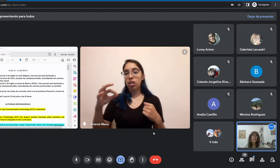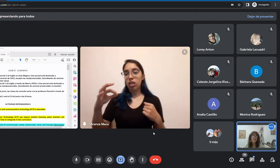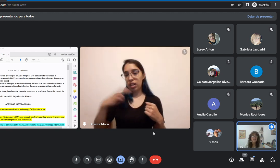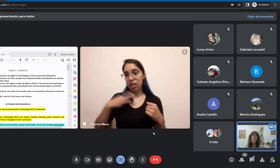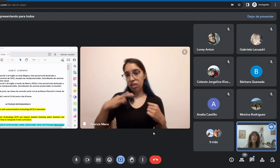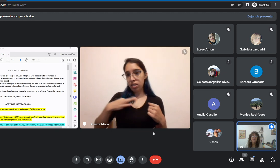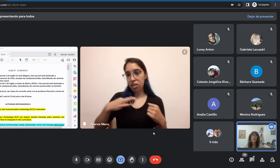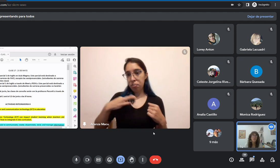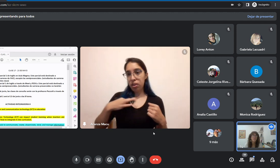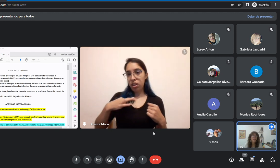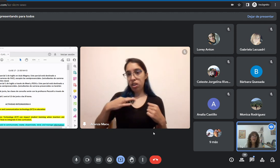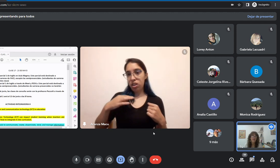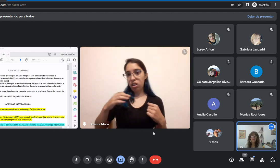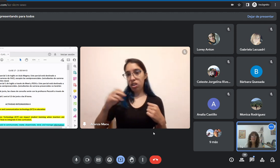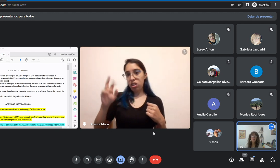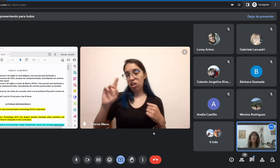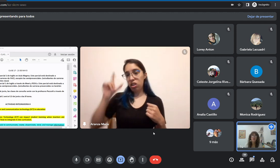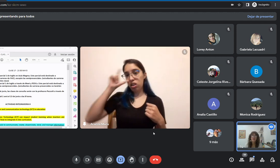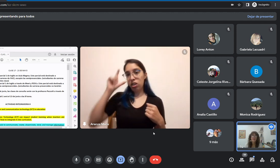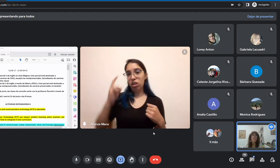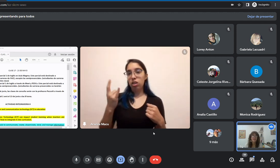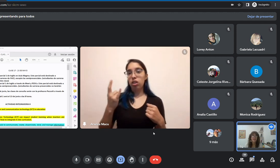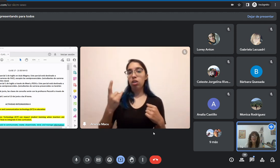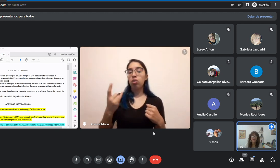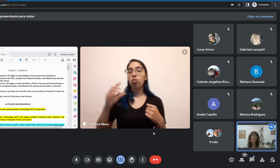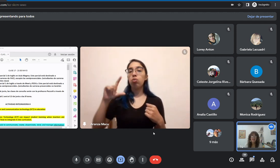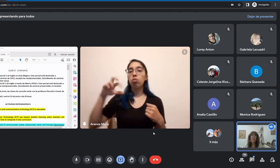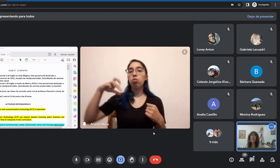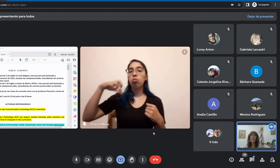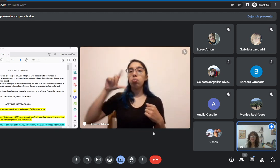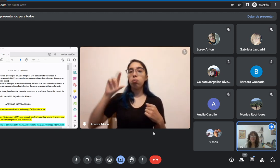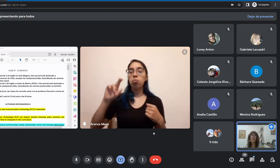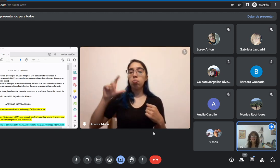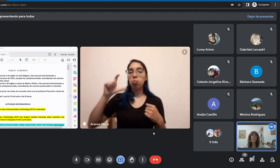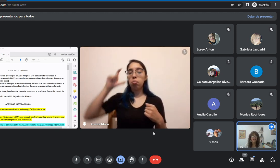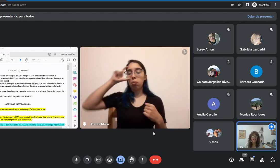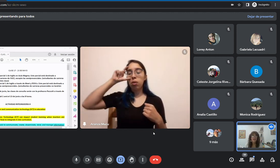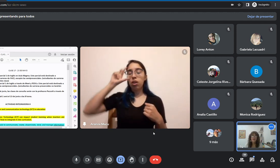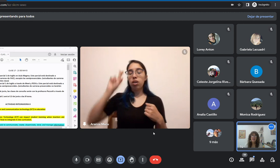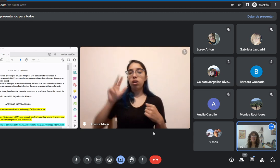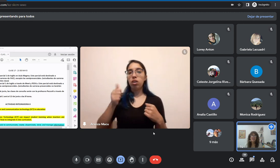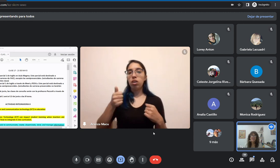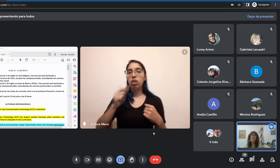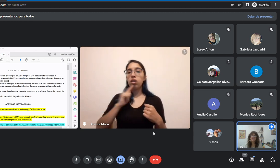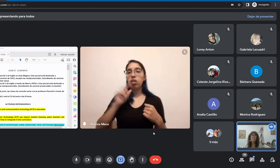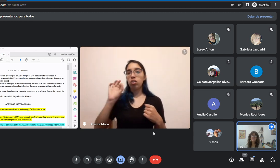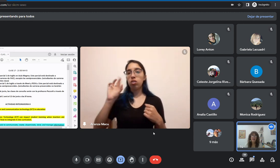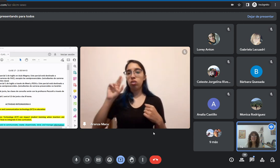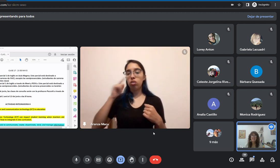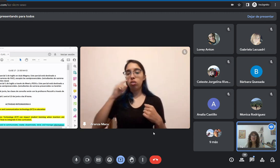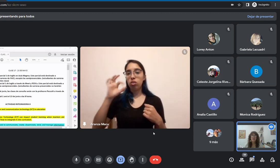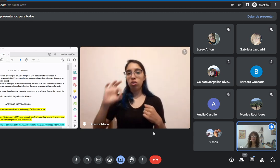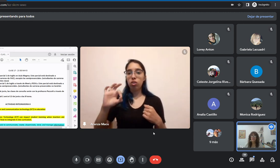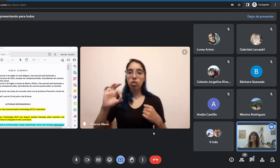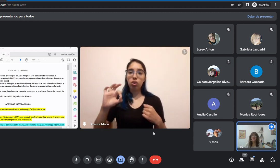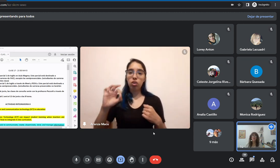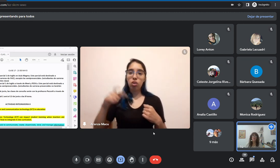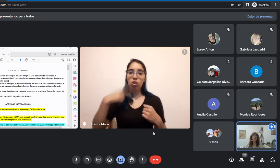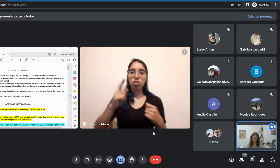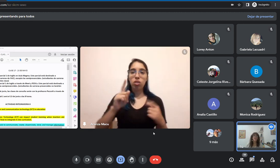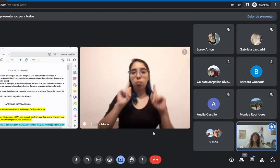casos para recuperar o gente que tenga que rendir. Así que bueno, y